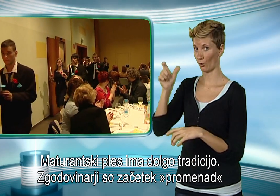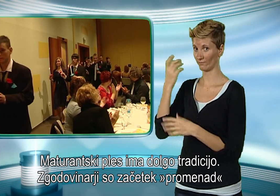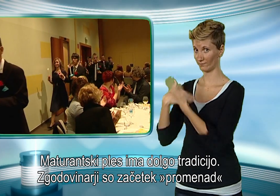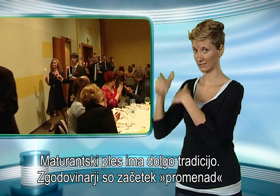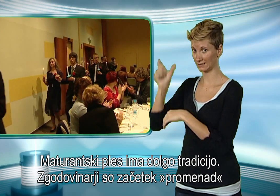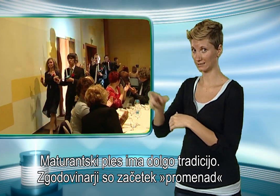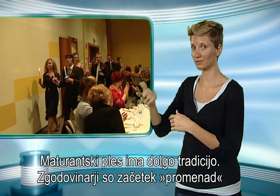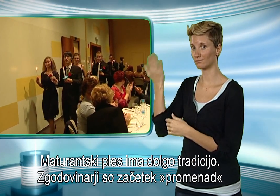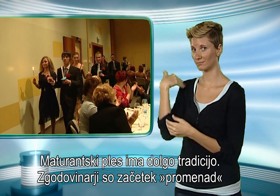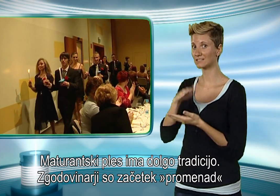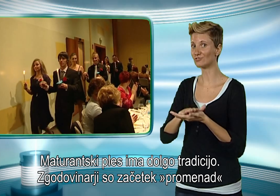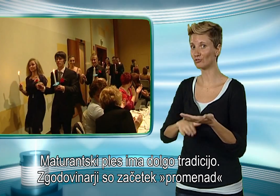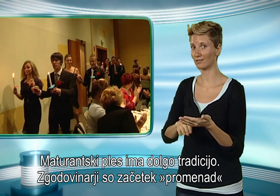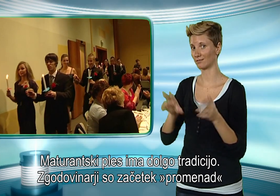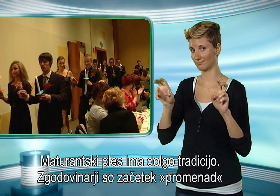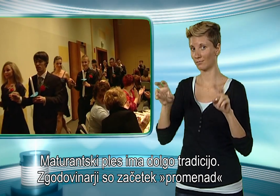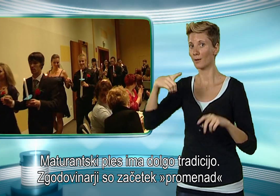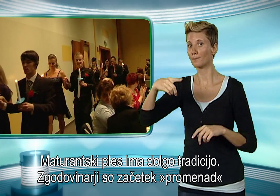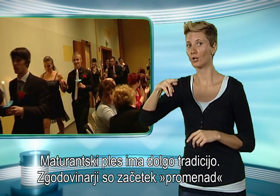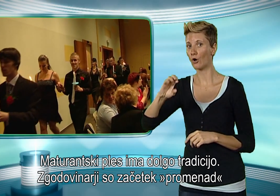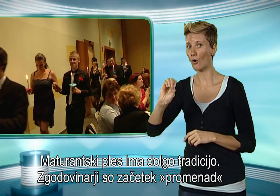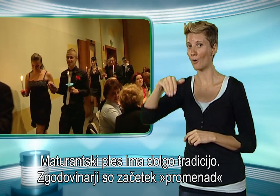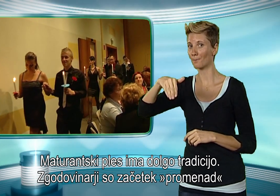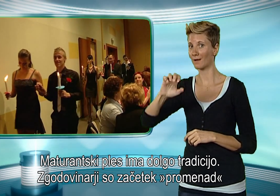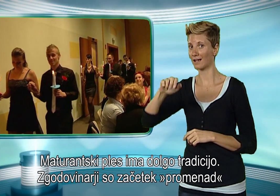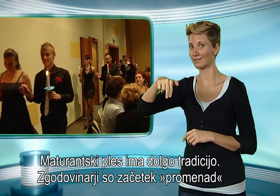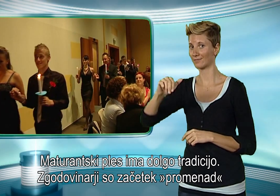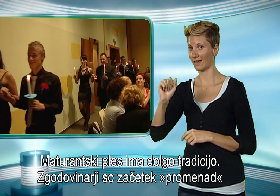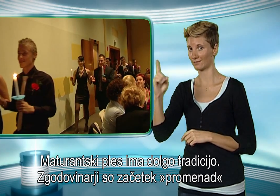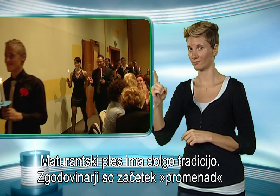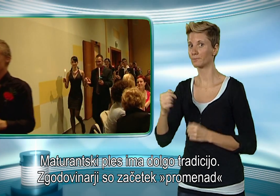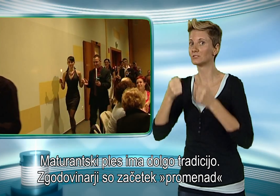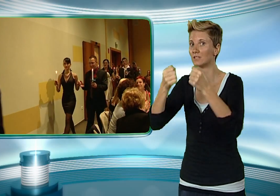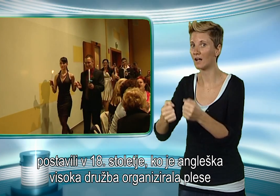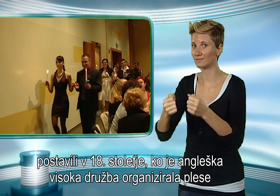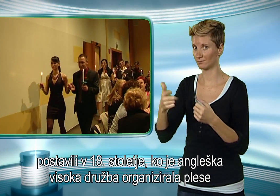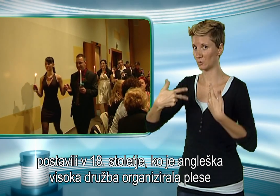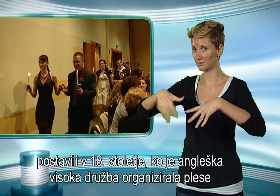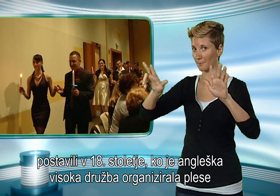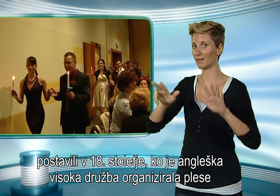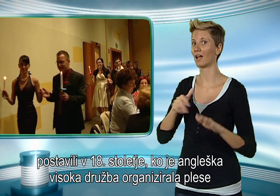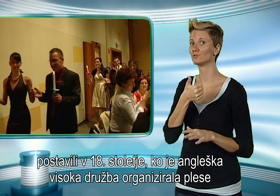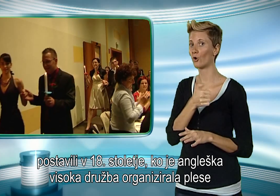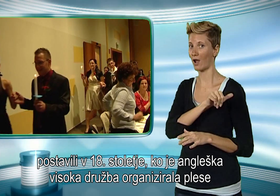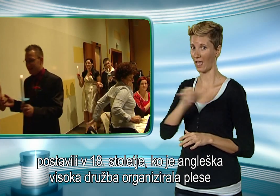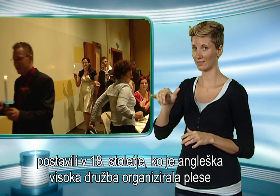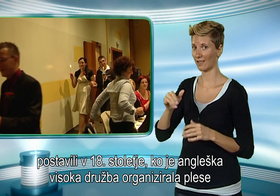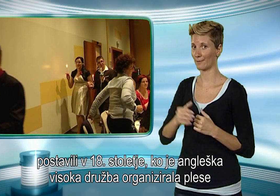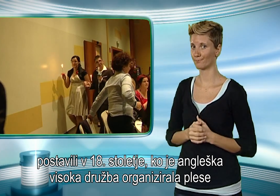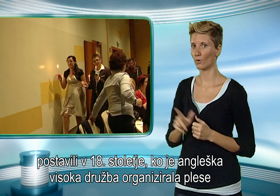Zgodovinarji so začetek promenad postavili v 18. stoletje, ko je angleška visoka družba organizirala plese za mlade, da bi